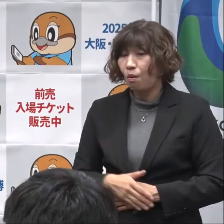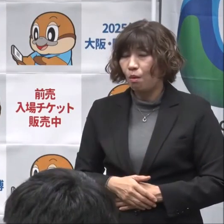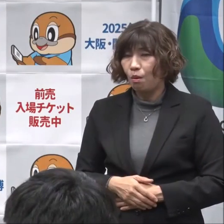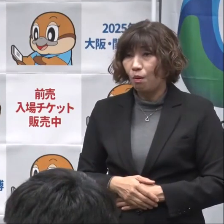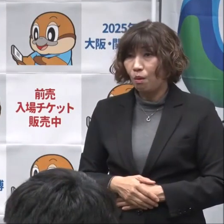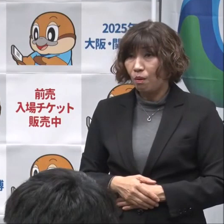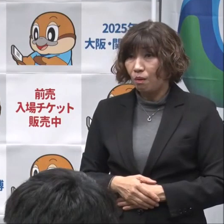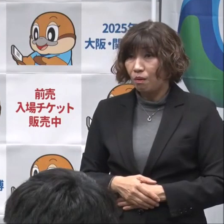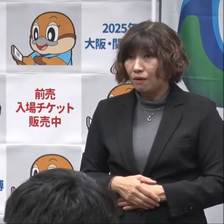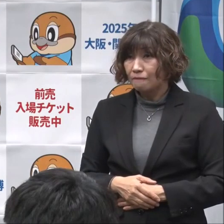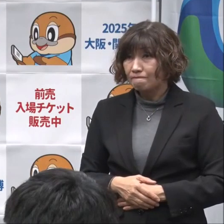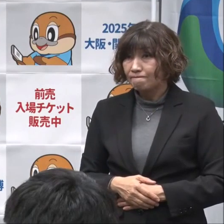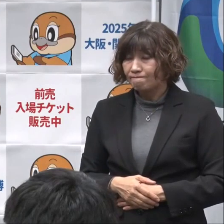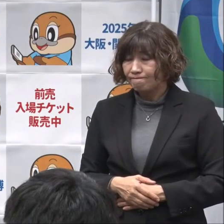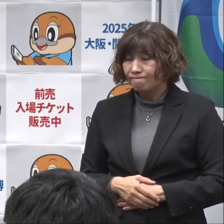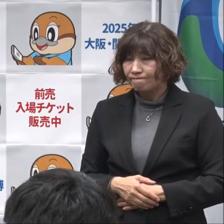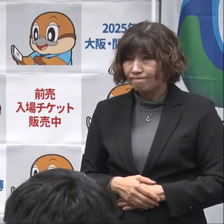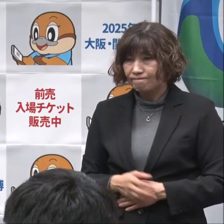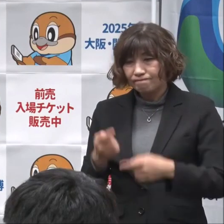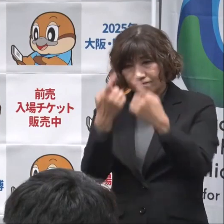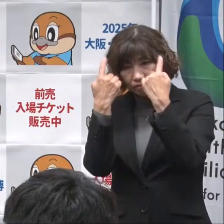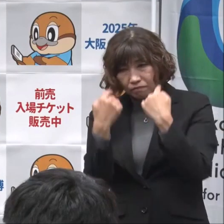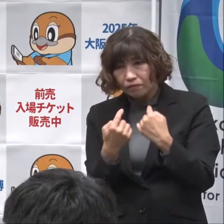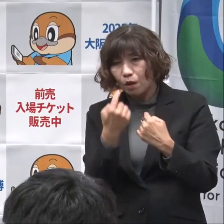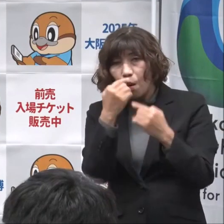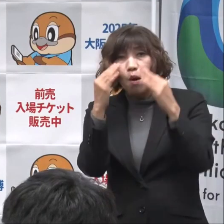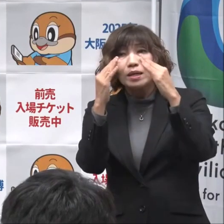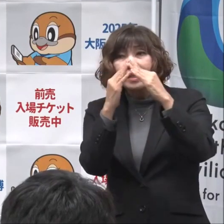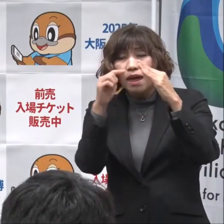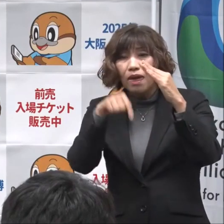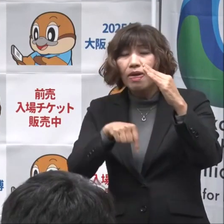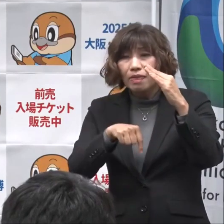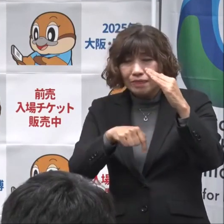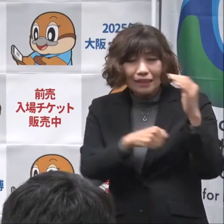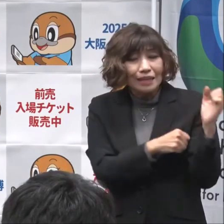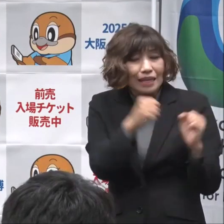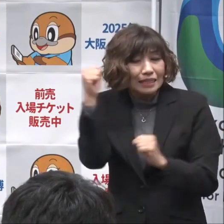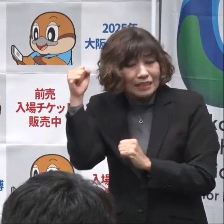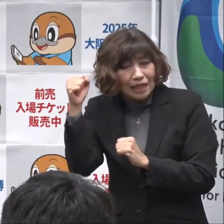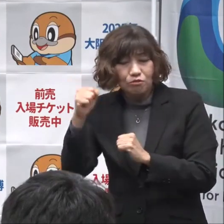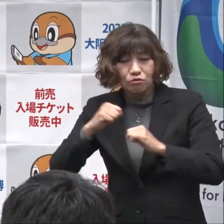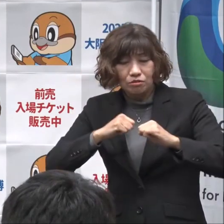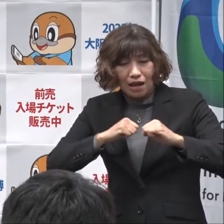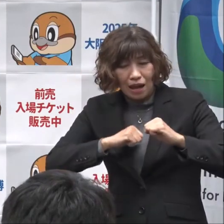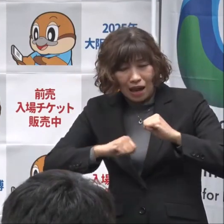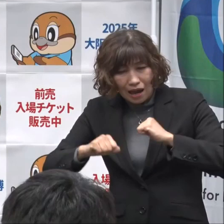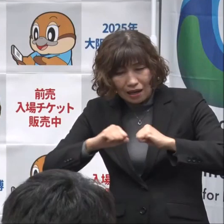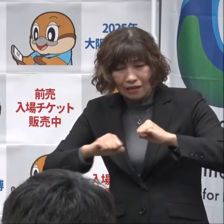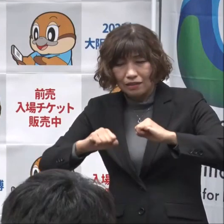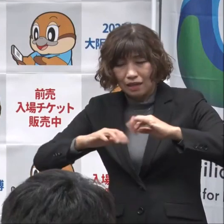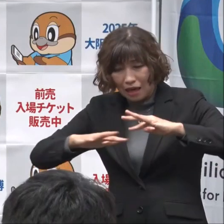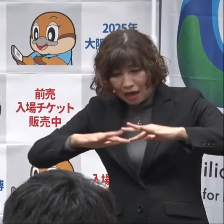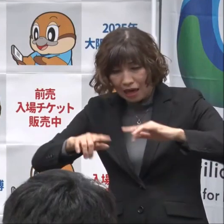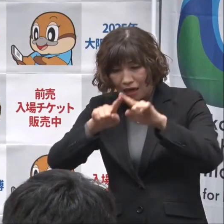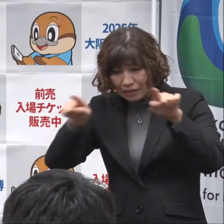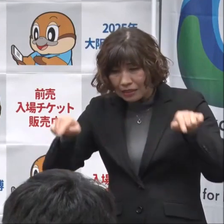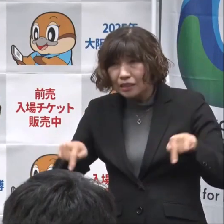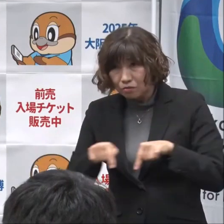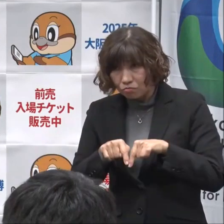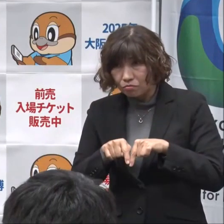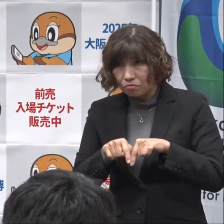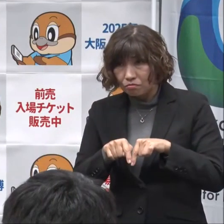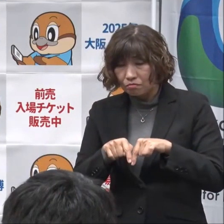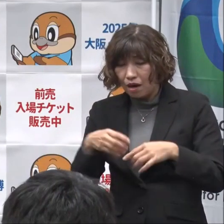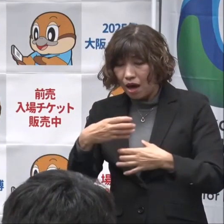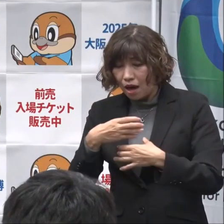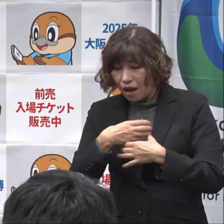それぞれのご自宅で、ハザードマップを確認していただいて、もし大きな地震が起きたら自分の家あ